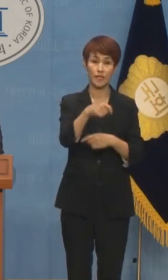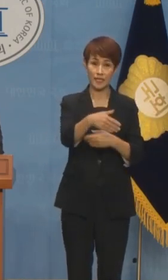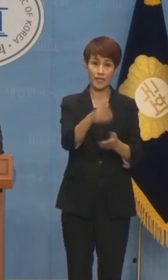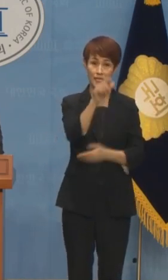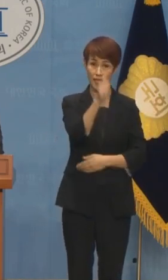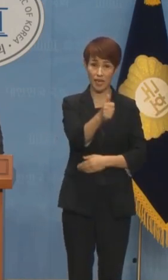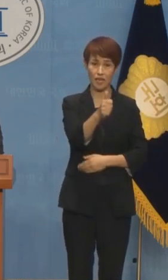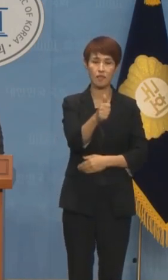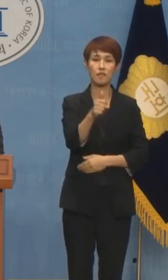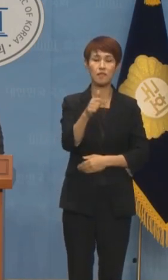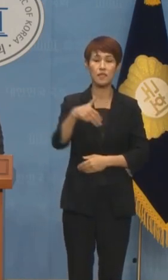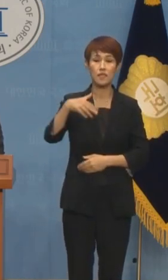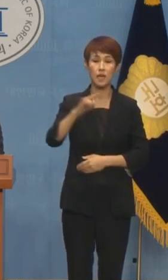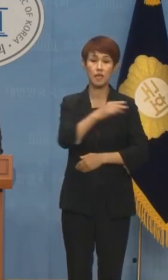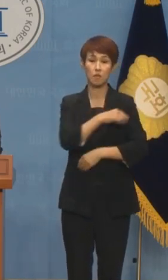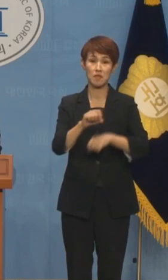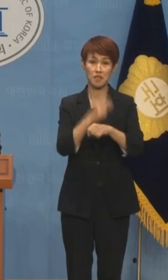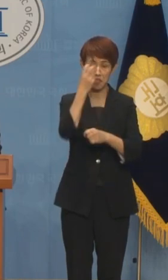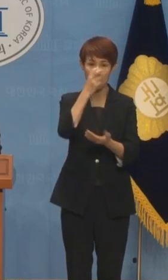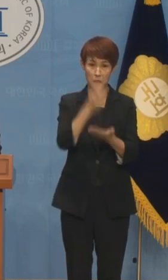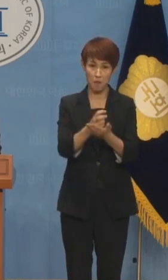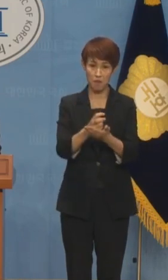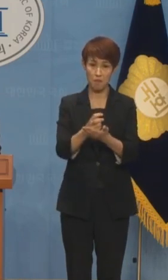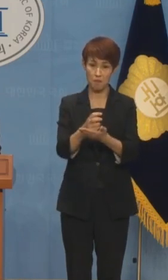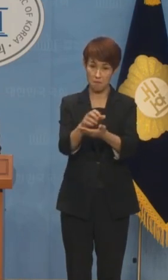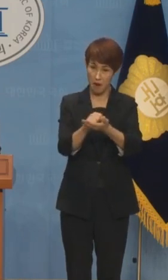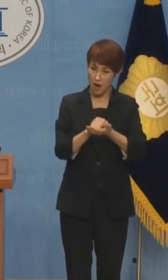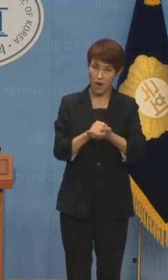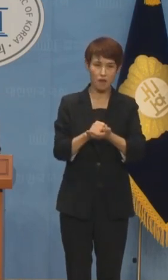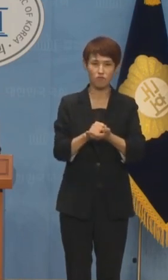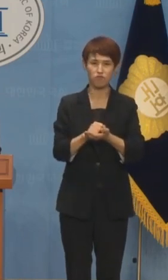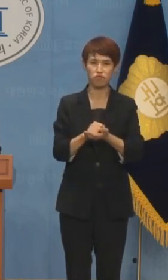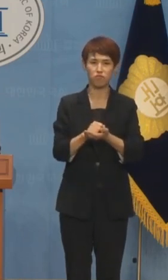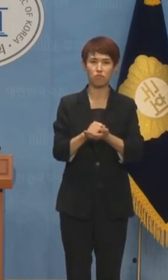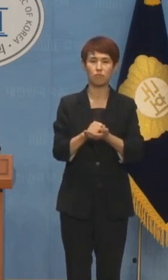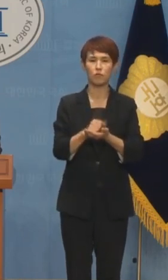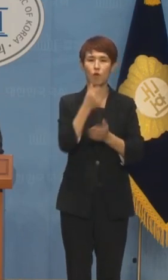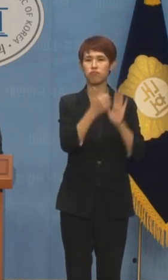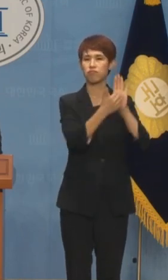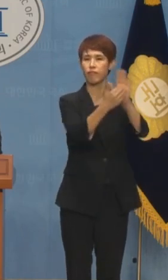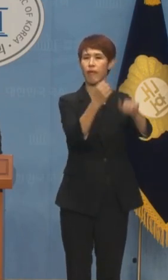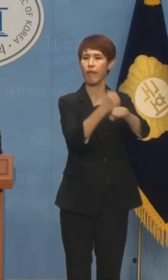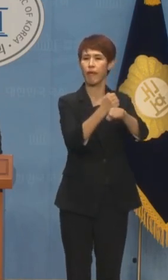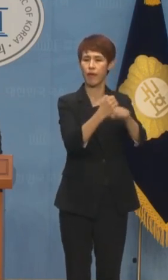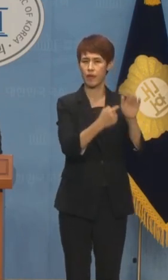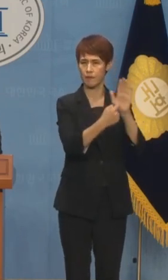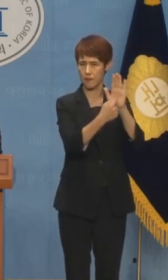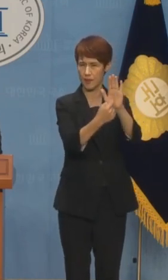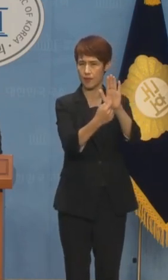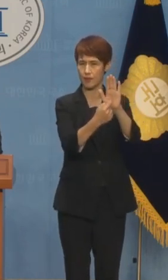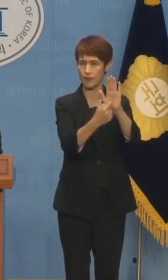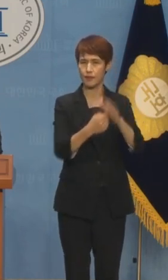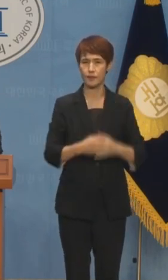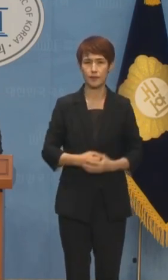특검법을 받아들이면 직무유기라며 거부권 행사 가능성을 다시 한번